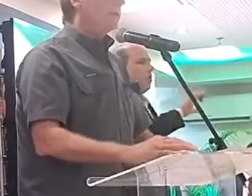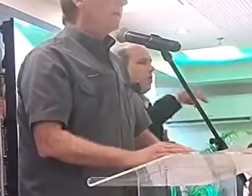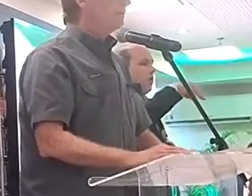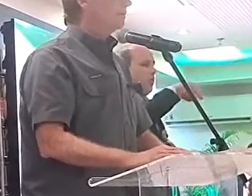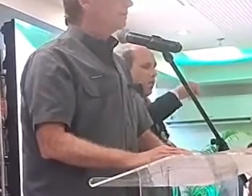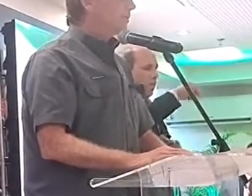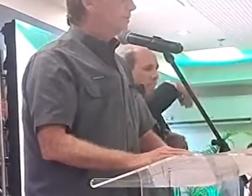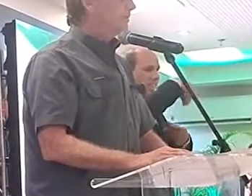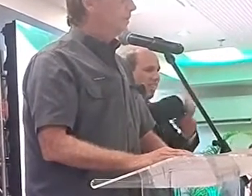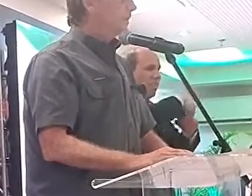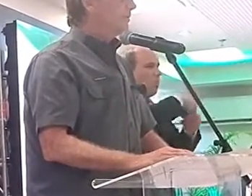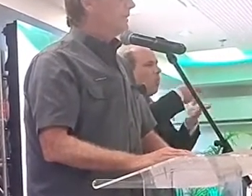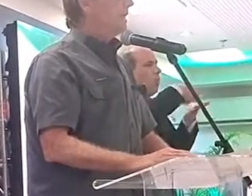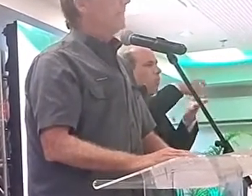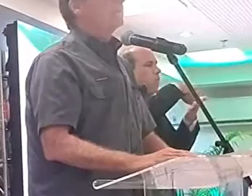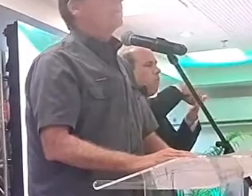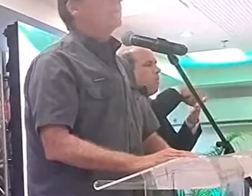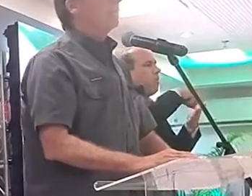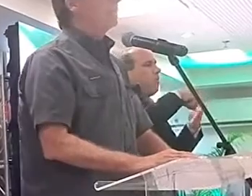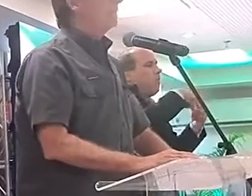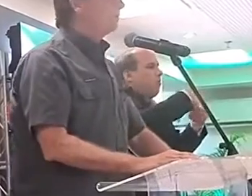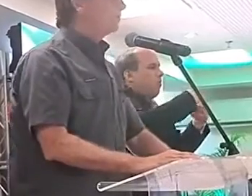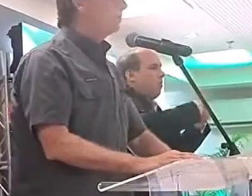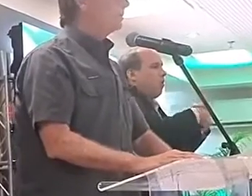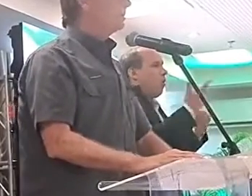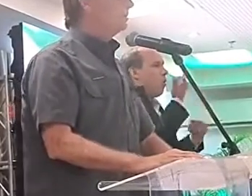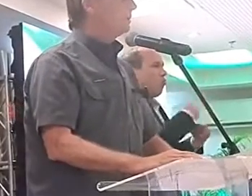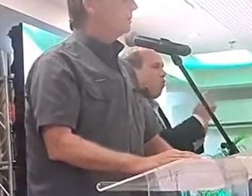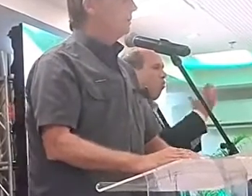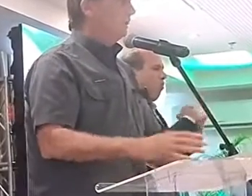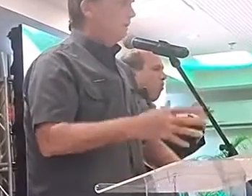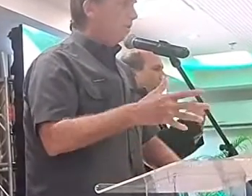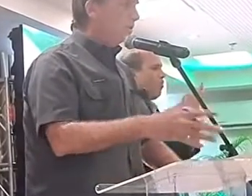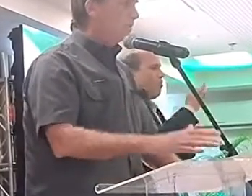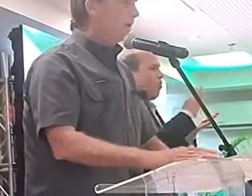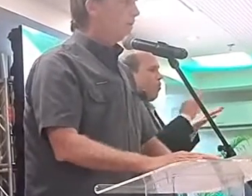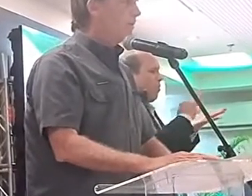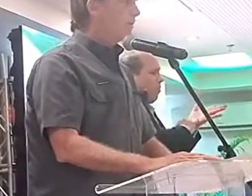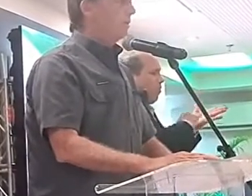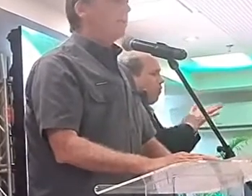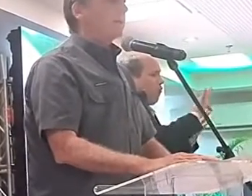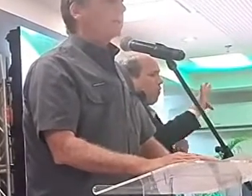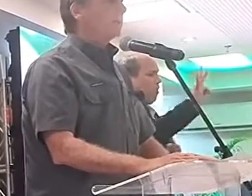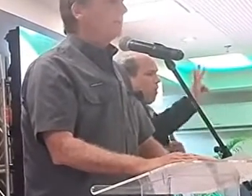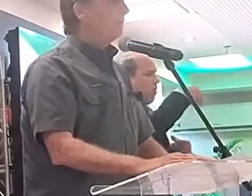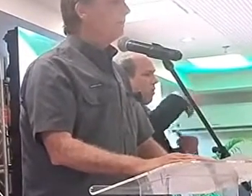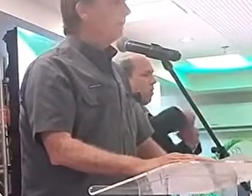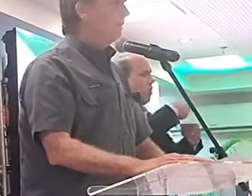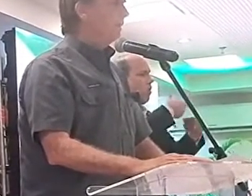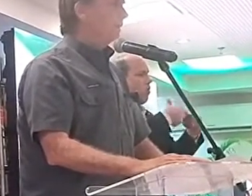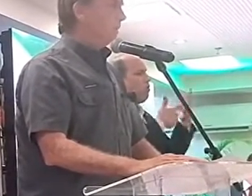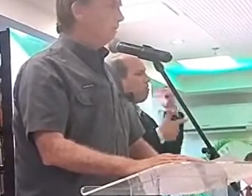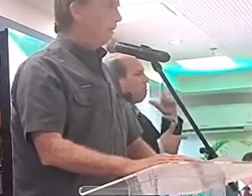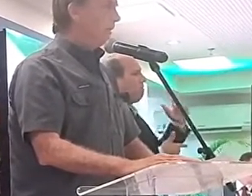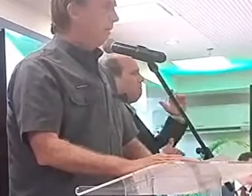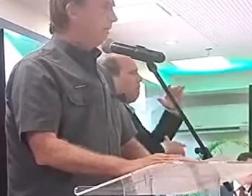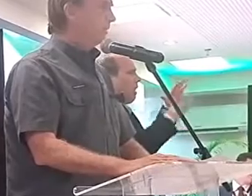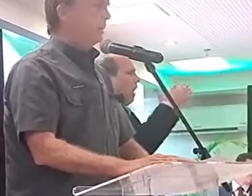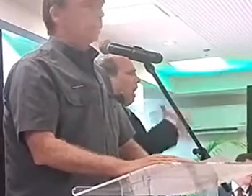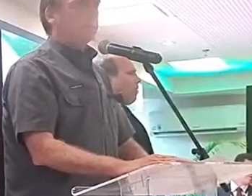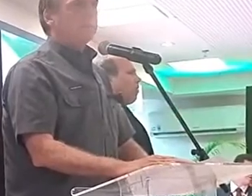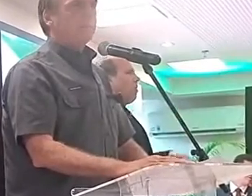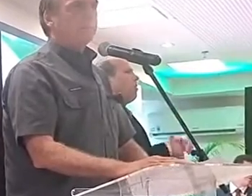e zeramos todos os impostos federais nos combustíveis. Despencou o preço da gasolina e do